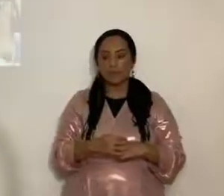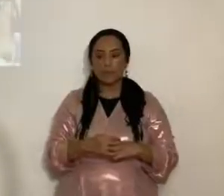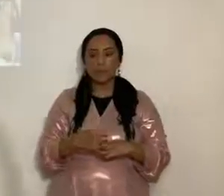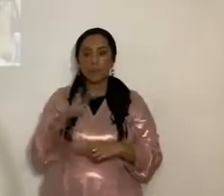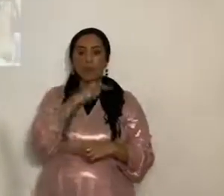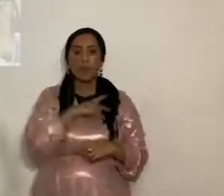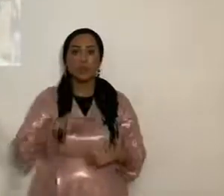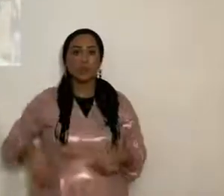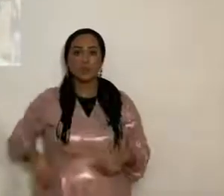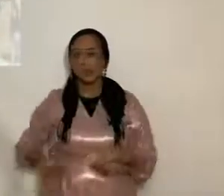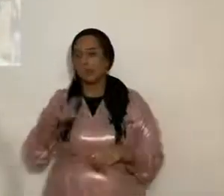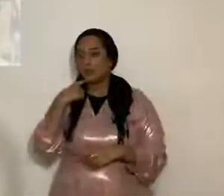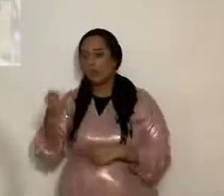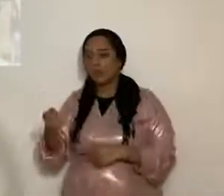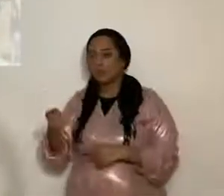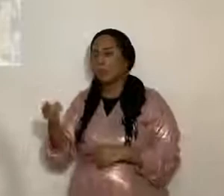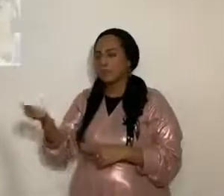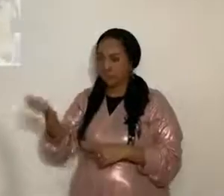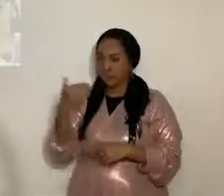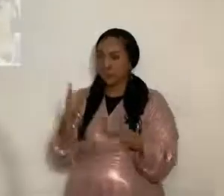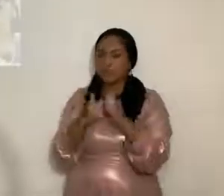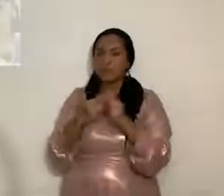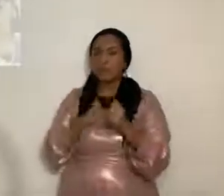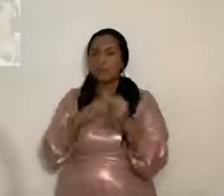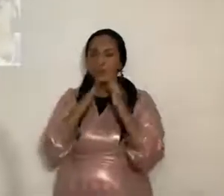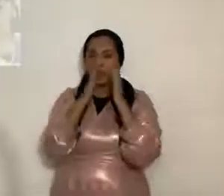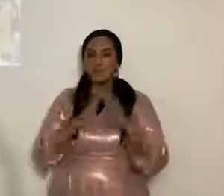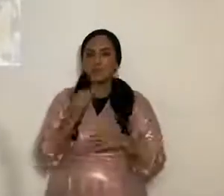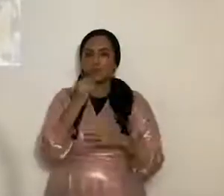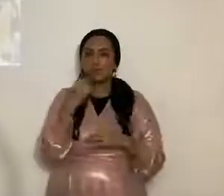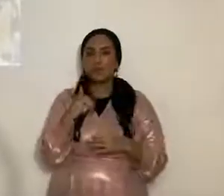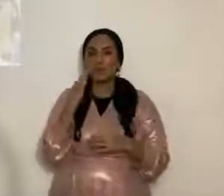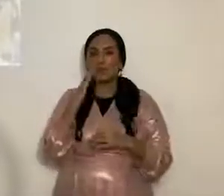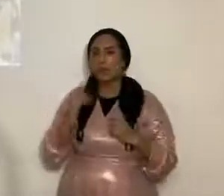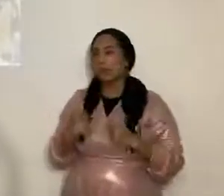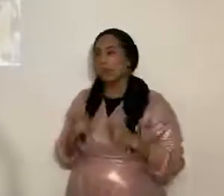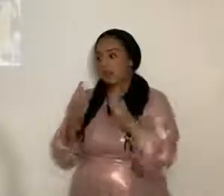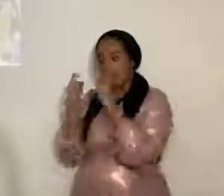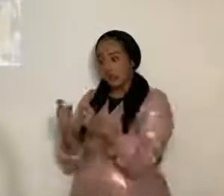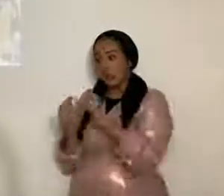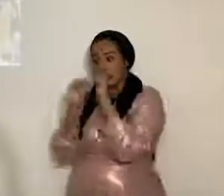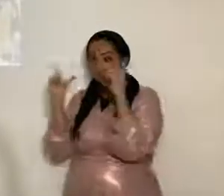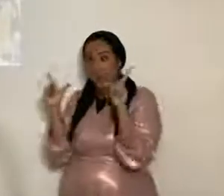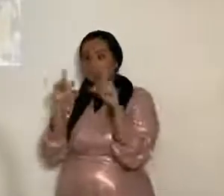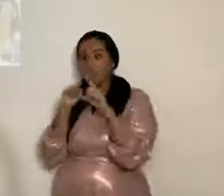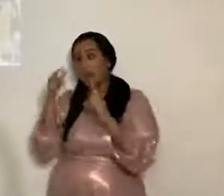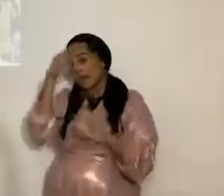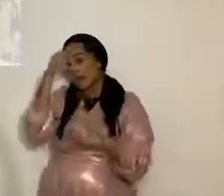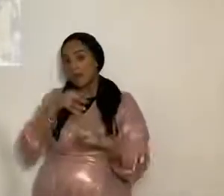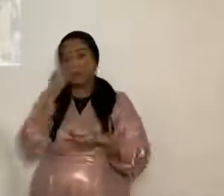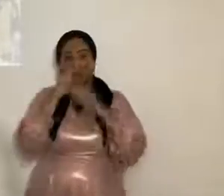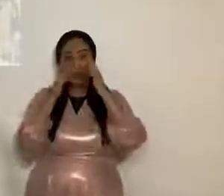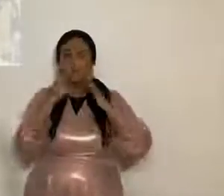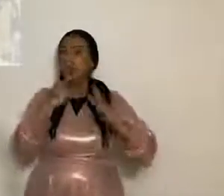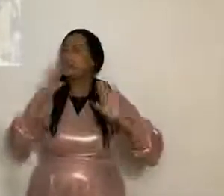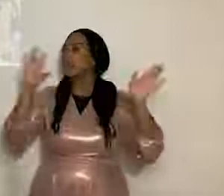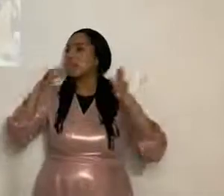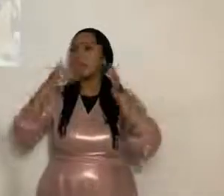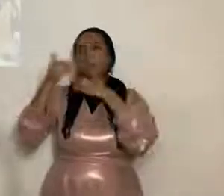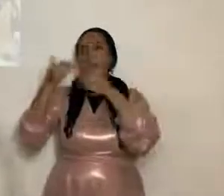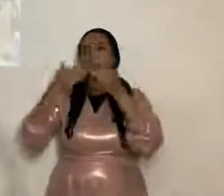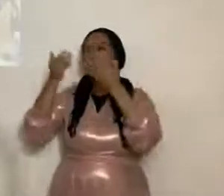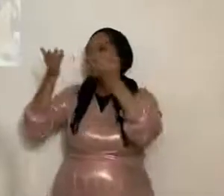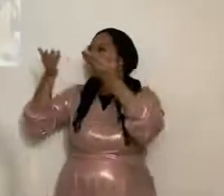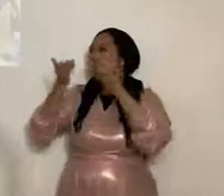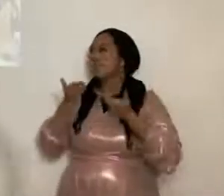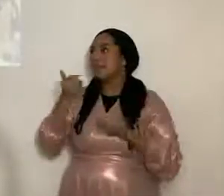rey le dijo al varón de Elohim: ven conmigo a casa y comerás, y yo te daré un presente. Pero el varón de Elohim le dijo al rey: aunque me dieras la mitad de tu